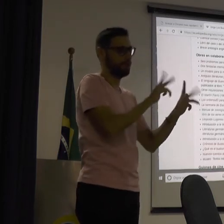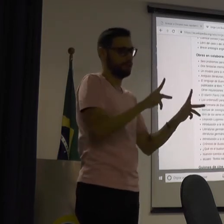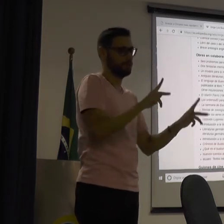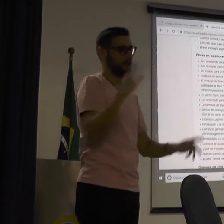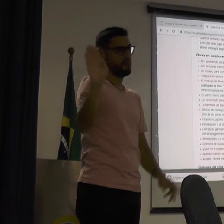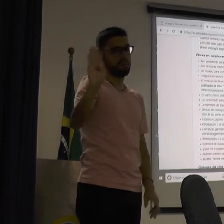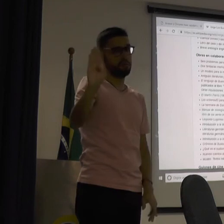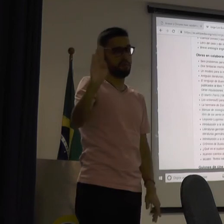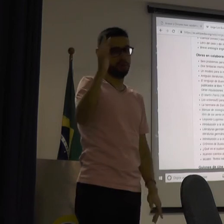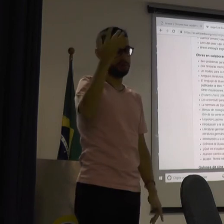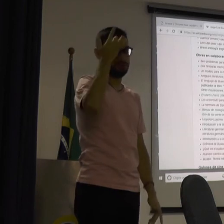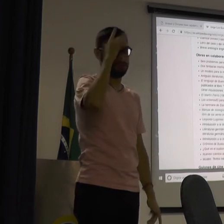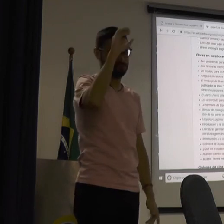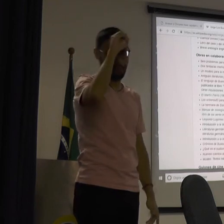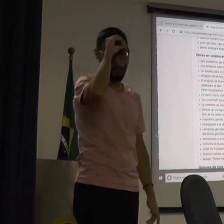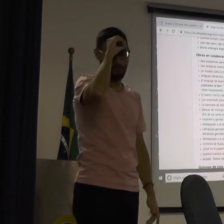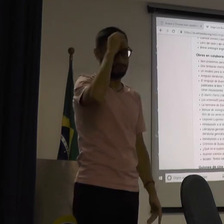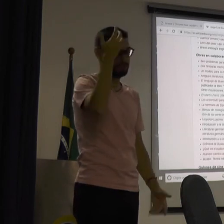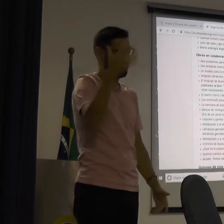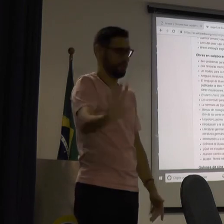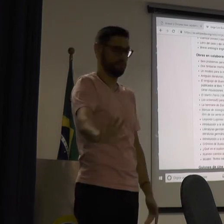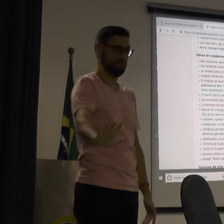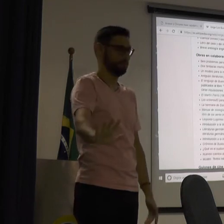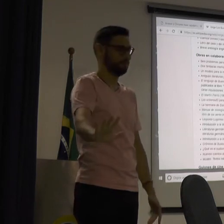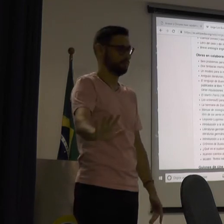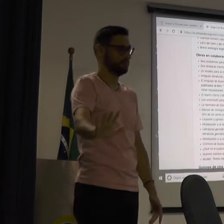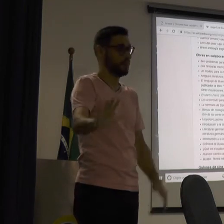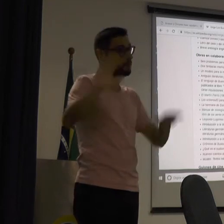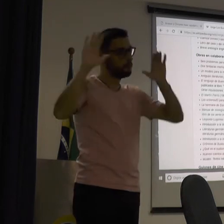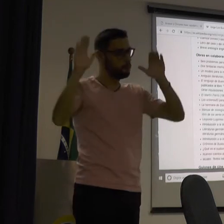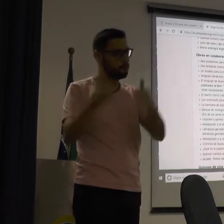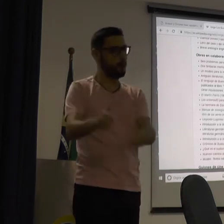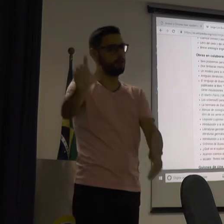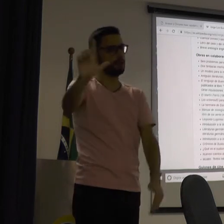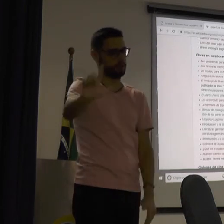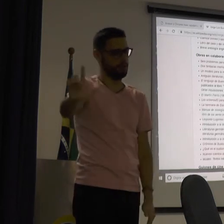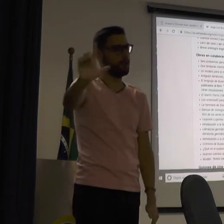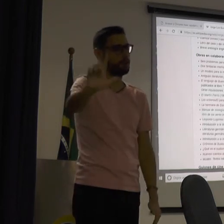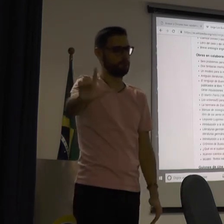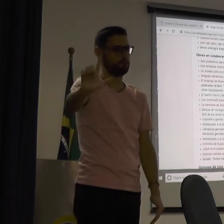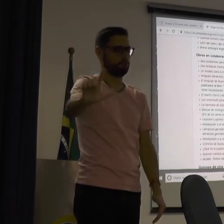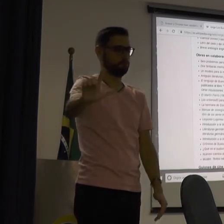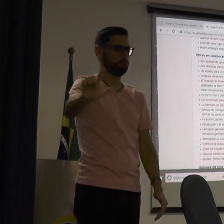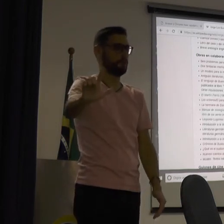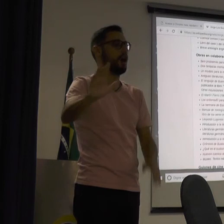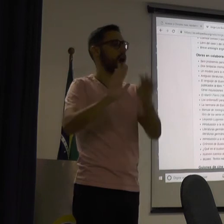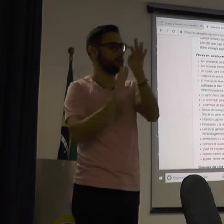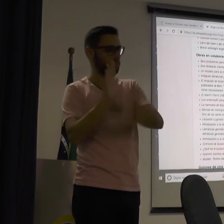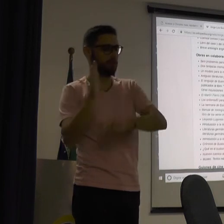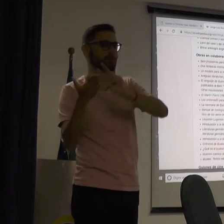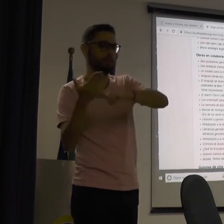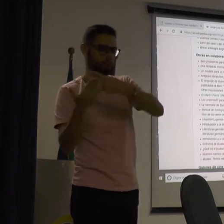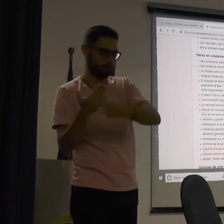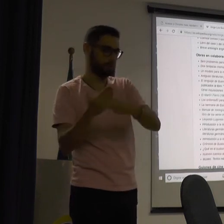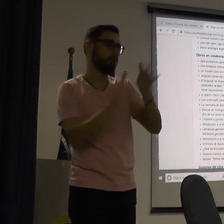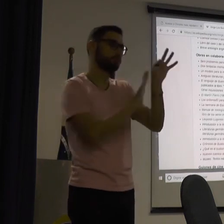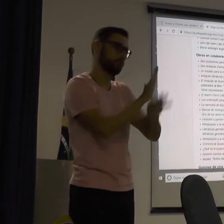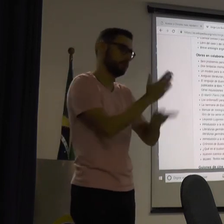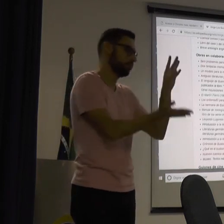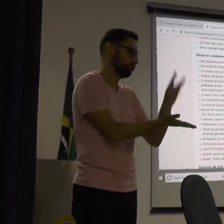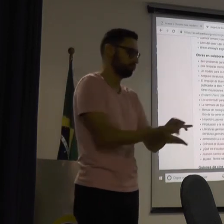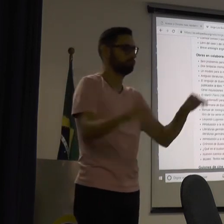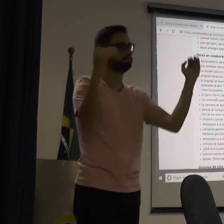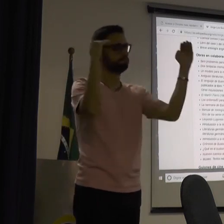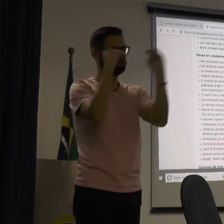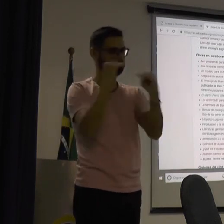Borges, ele não se interessa, embora ele tinha, né, e tanto que os filósofos, ele não se achava um filósofo, mas os filósofos